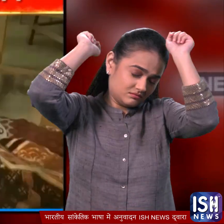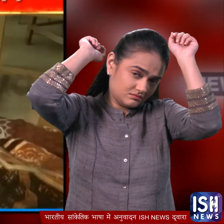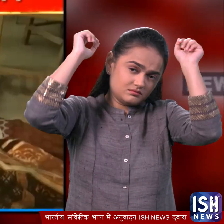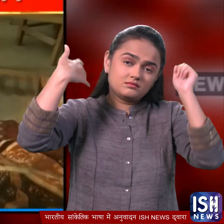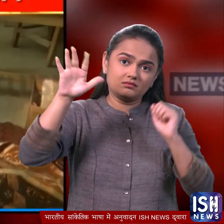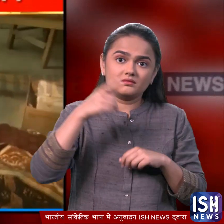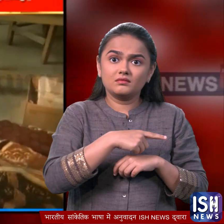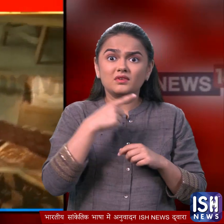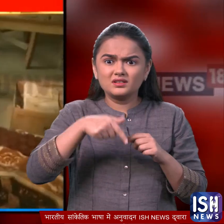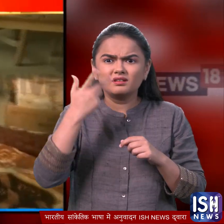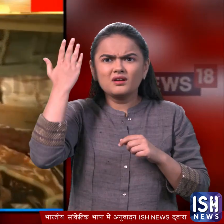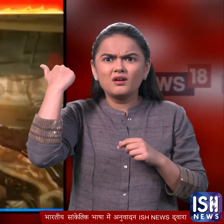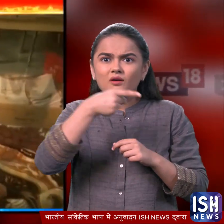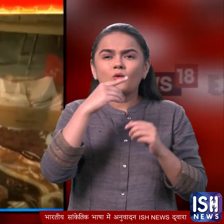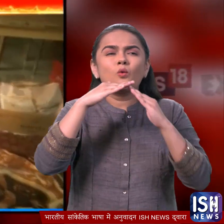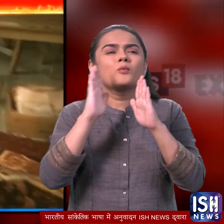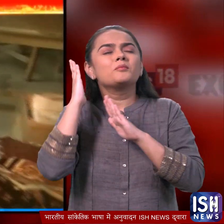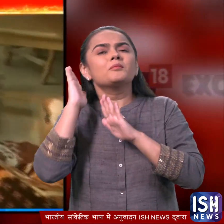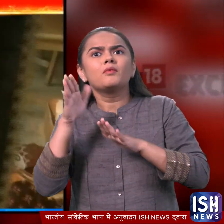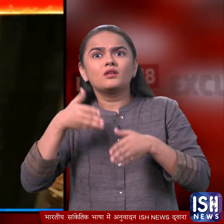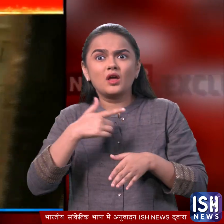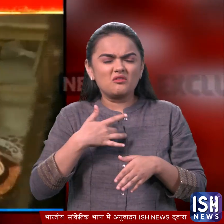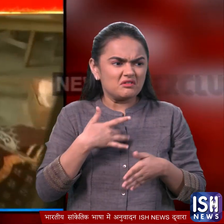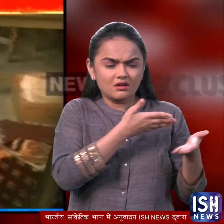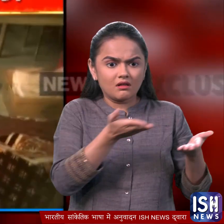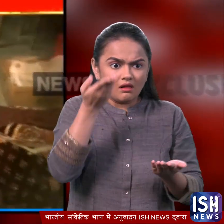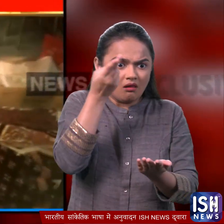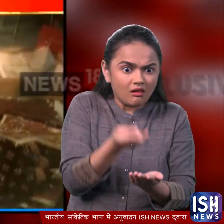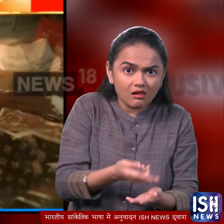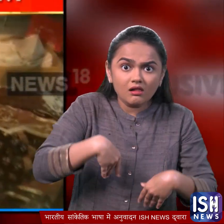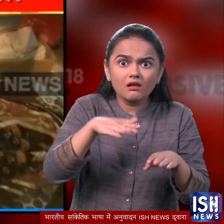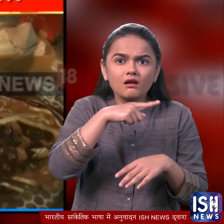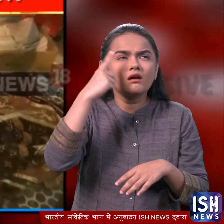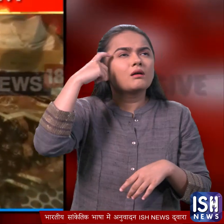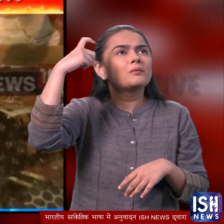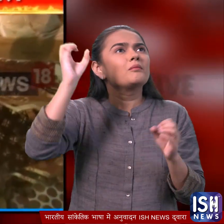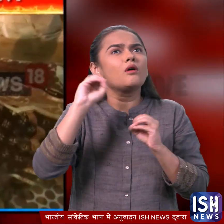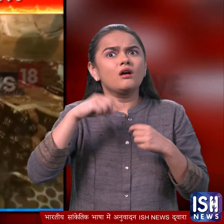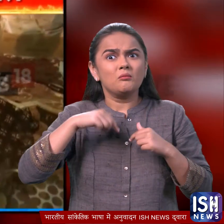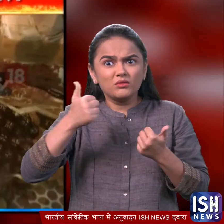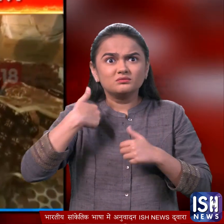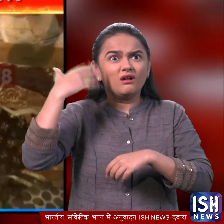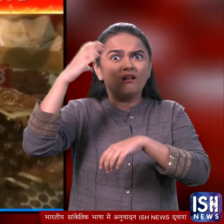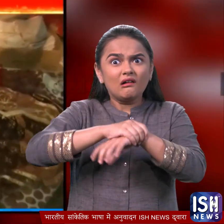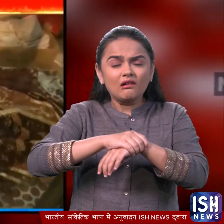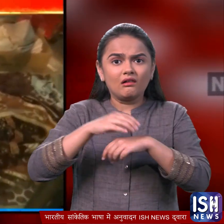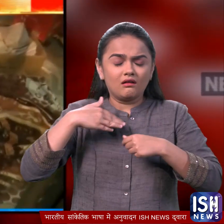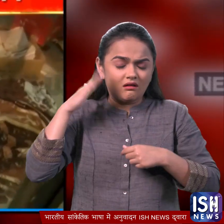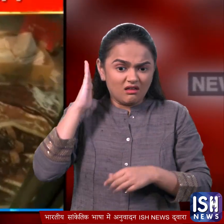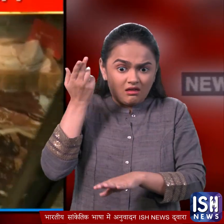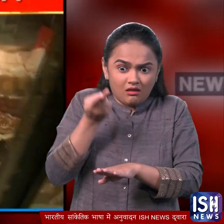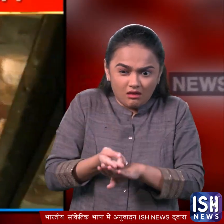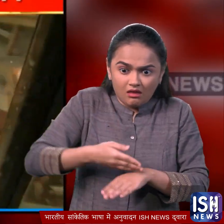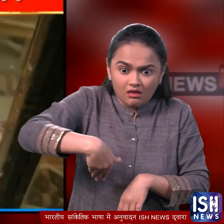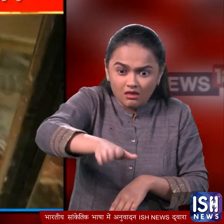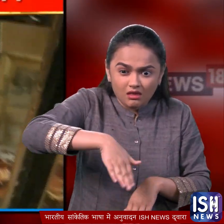लिया। ठाट बाट में रहने वाला व्यक्ति आज किस तरह टाट पे लेटा है, कहीं ना कहीं आज उसने सपने में नहीं सोचा होगा कि उसे यह दिन देखना